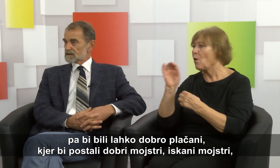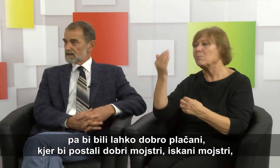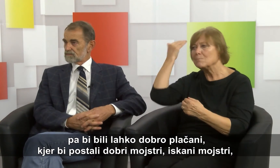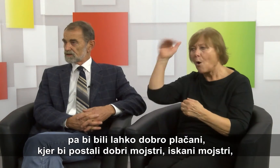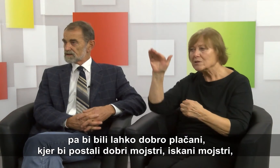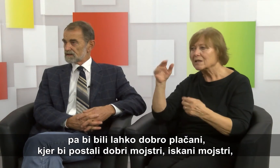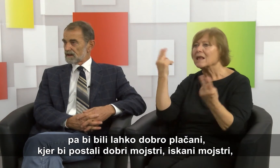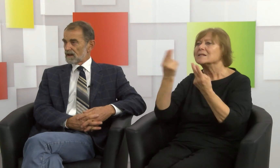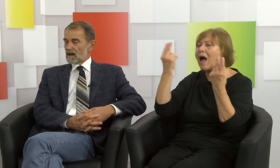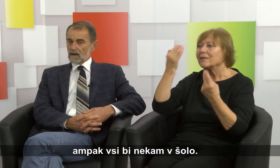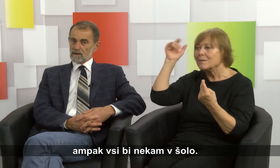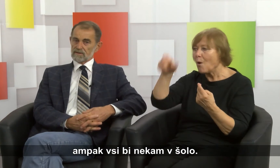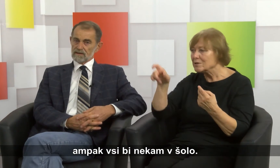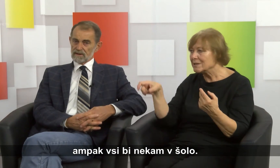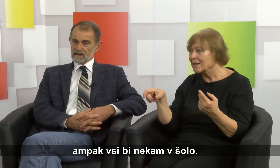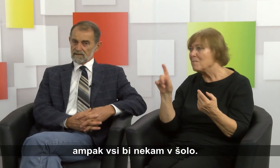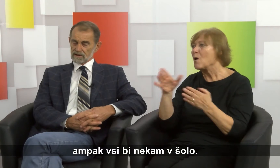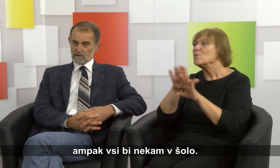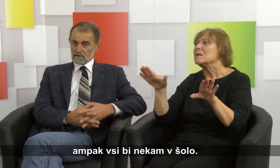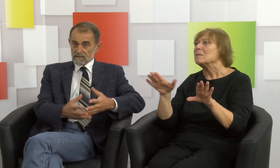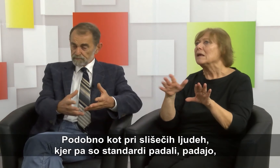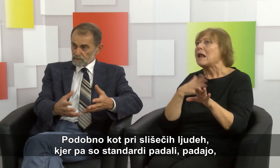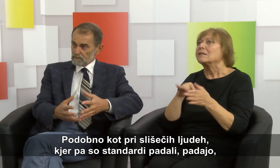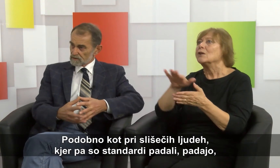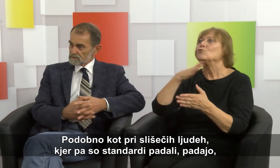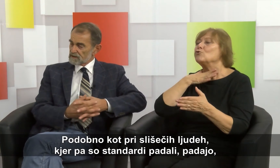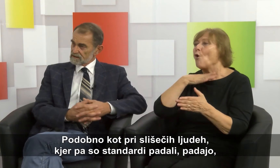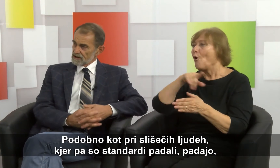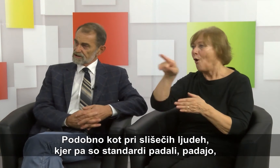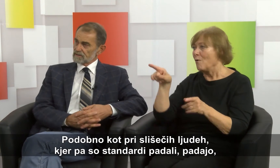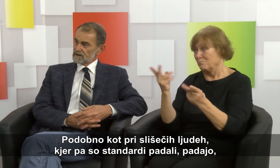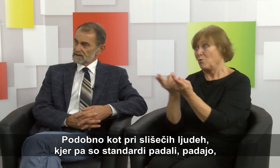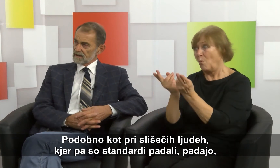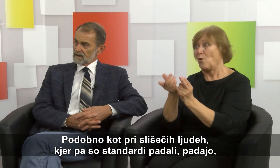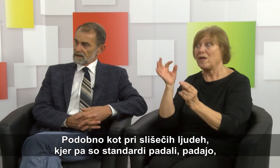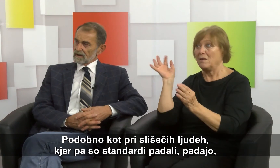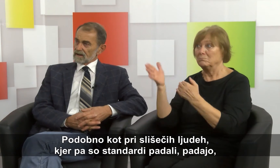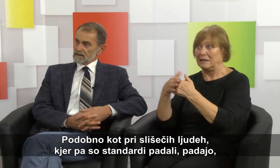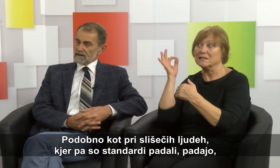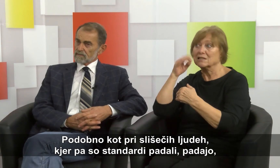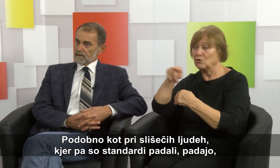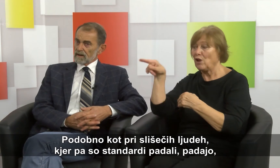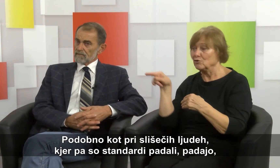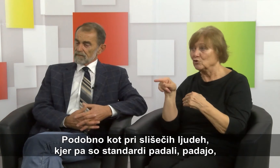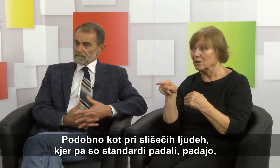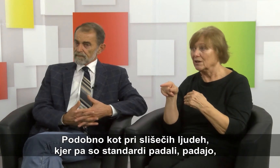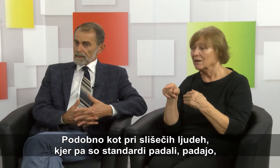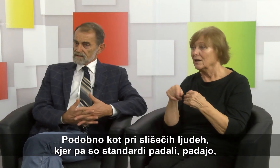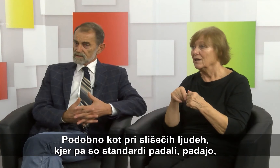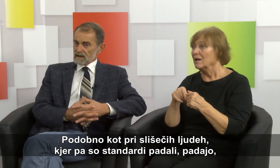iskani mojstri, ne, ampak vsi bi nekam v šolo, vse podobno kot pri slišečih ljudih, ne, kjer pa so